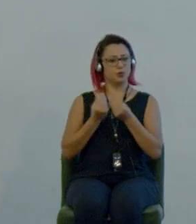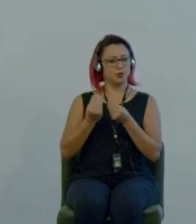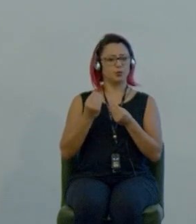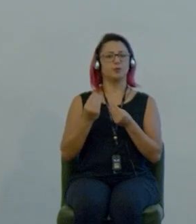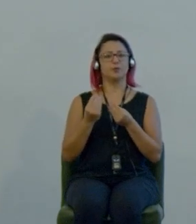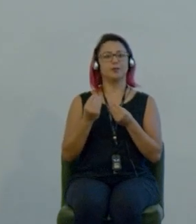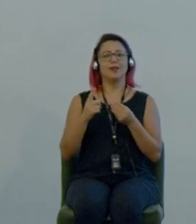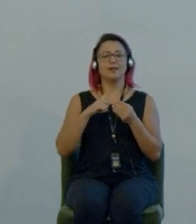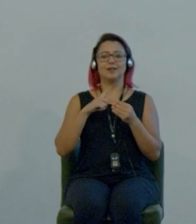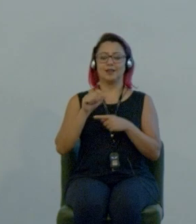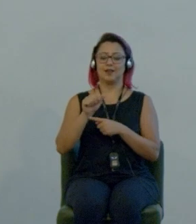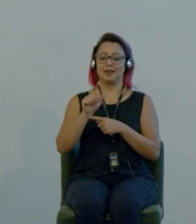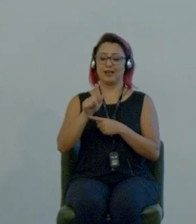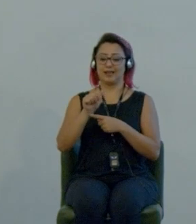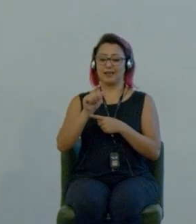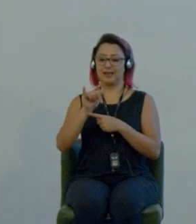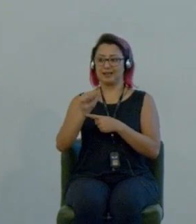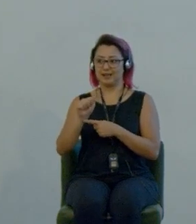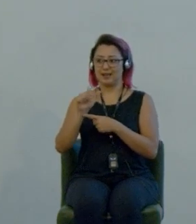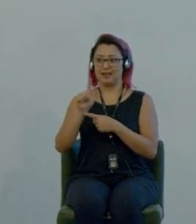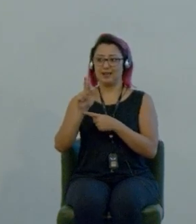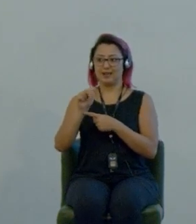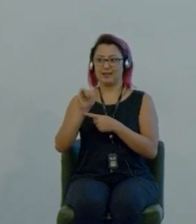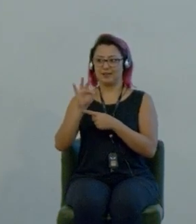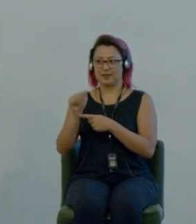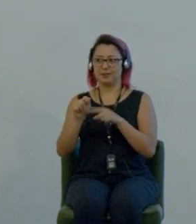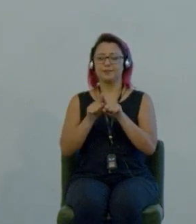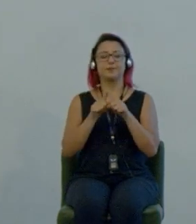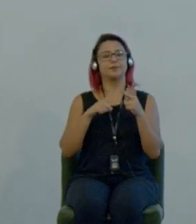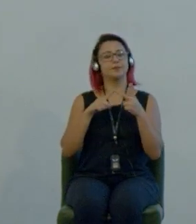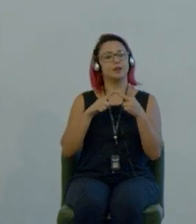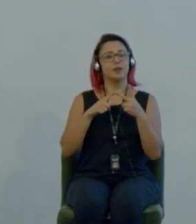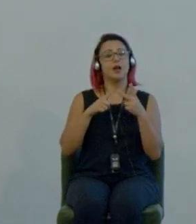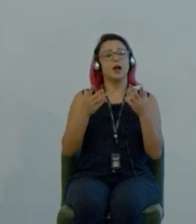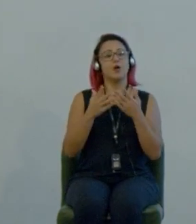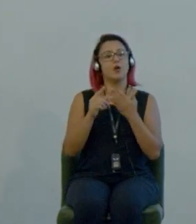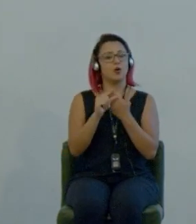micrographie. Et ce texte dont je vous parle tout de suite, c'est un texte de Robert Hooke,